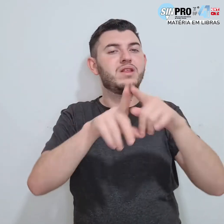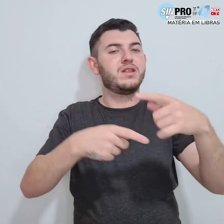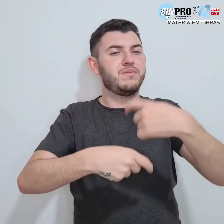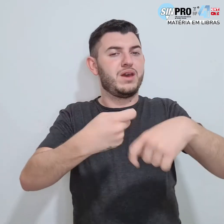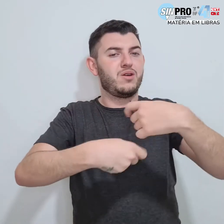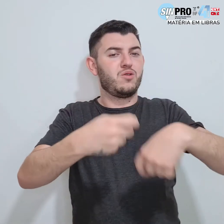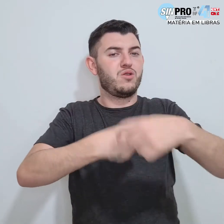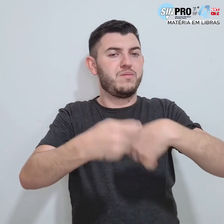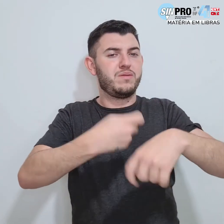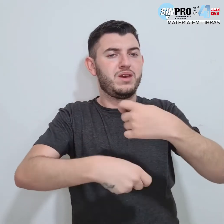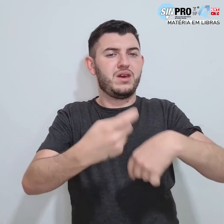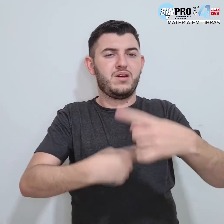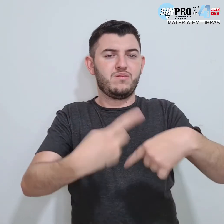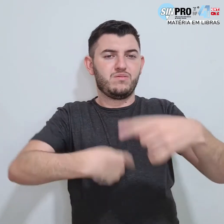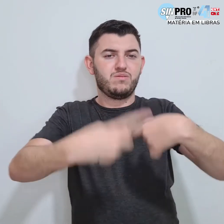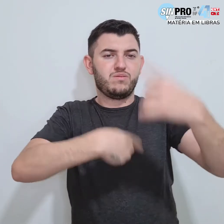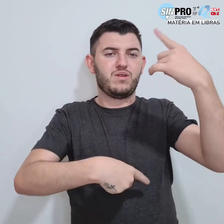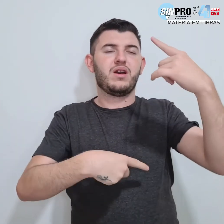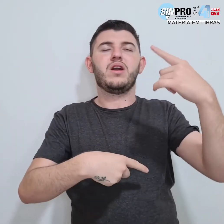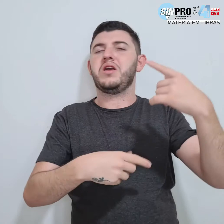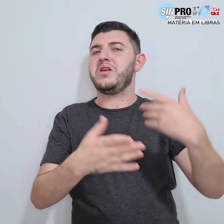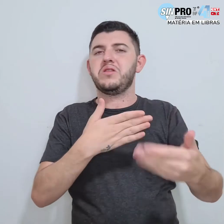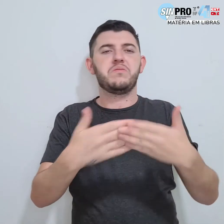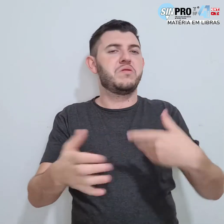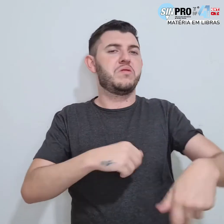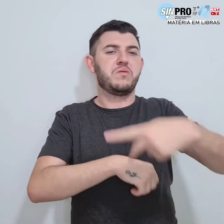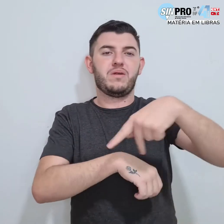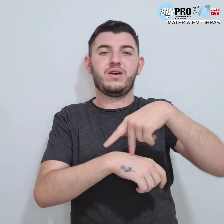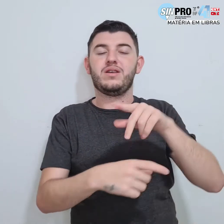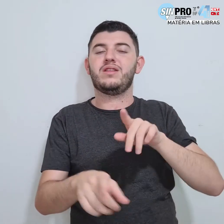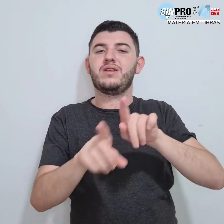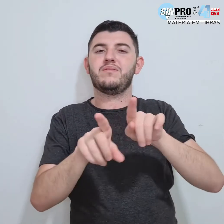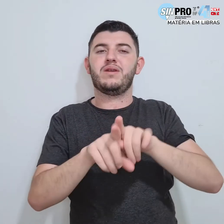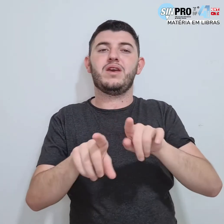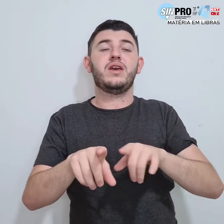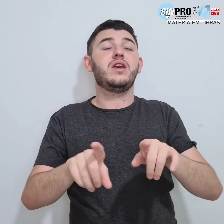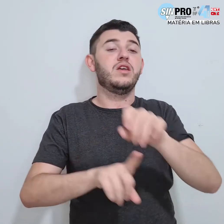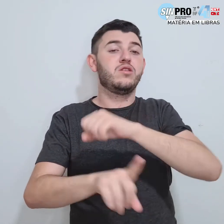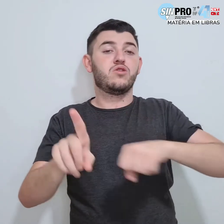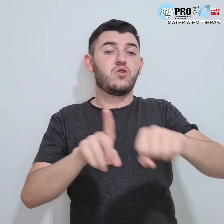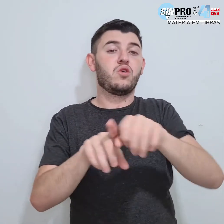qualquer país, assim como para a redução de desigualdades sociais.